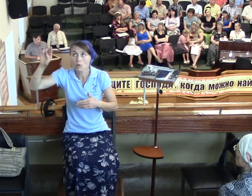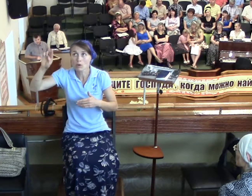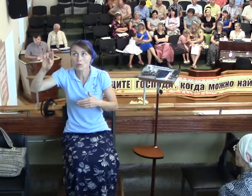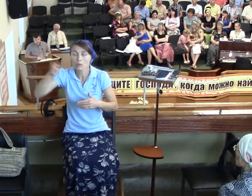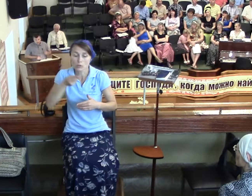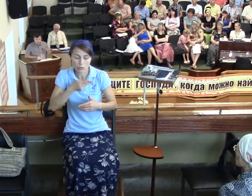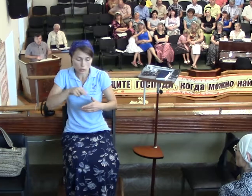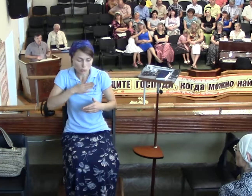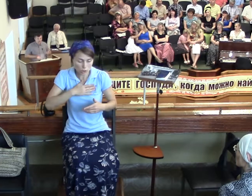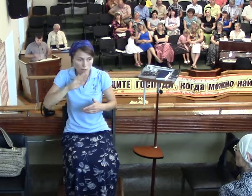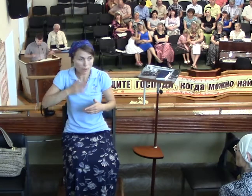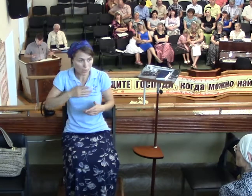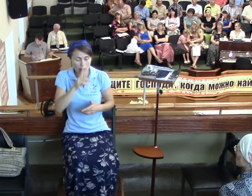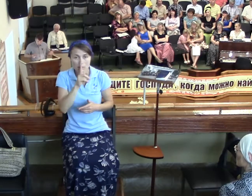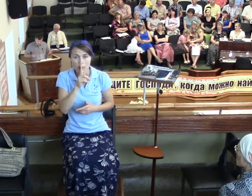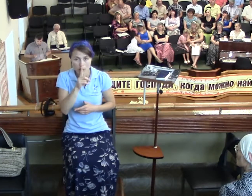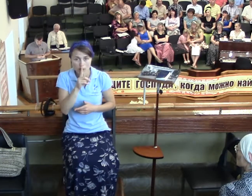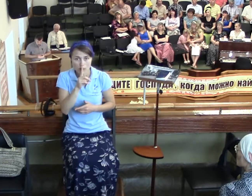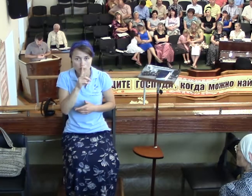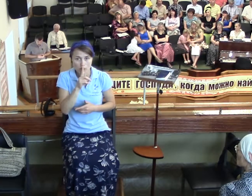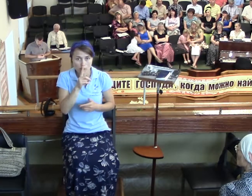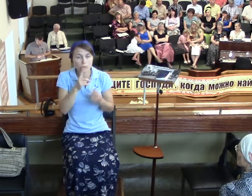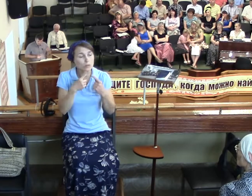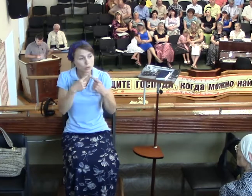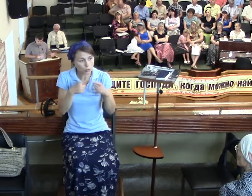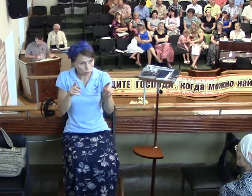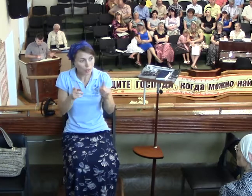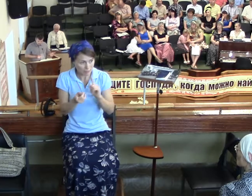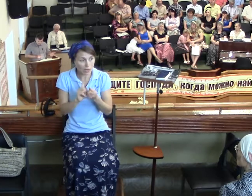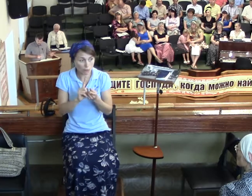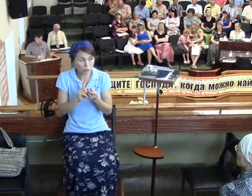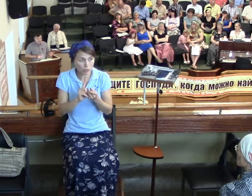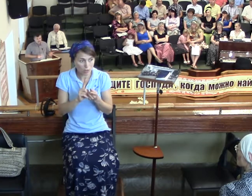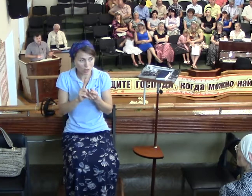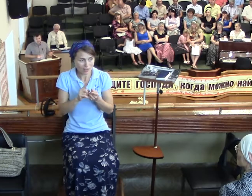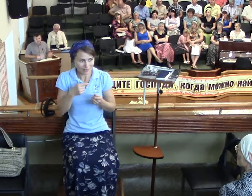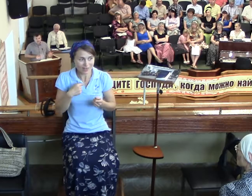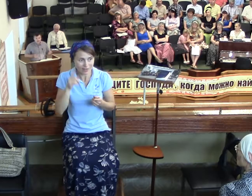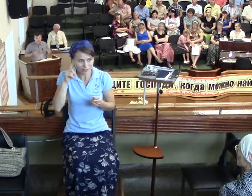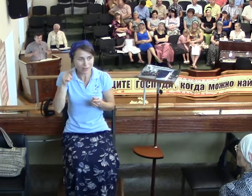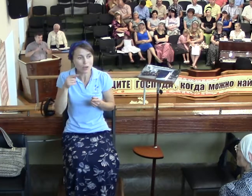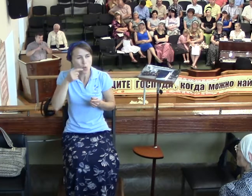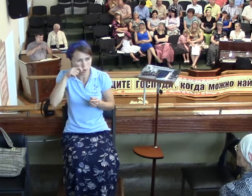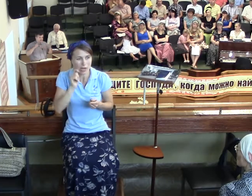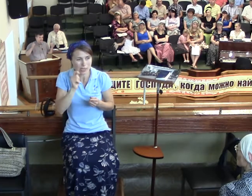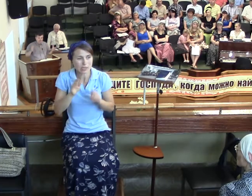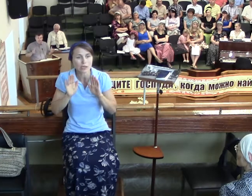молчание». «Только перед Богом душа моя молчание». Вы знаете, действительно,